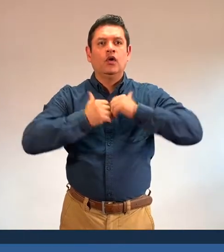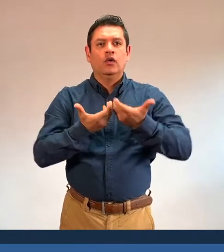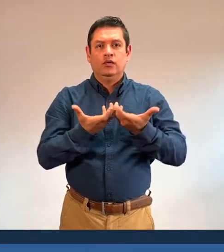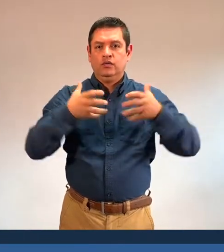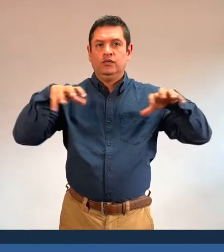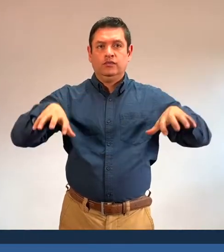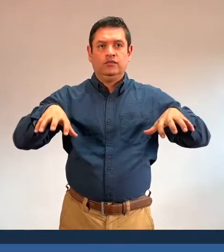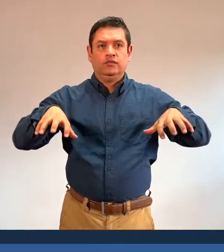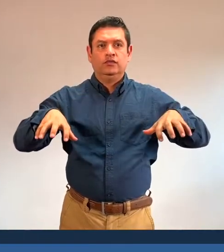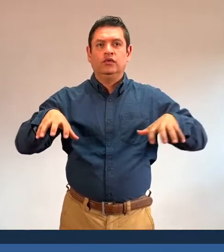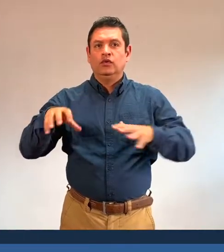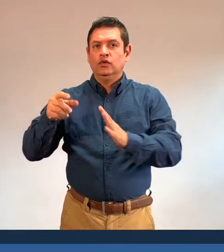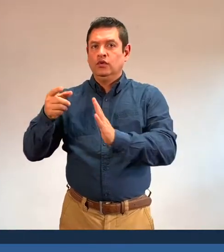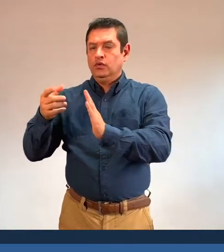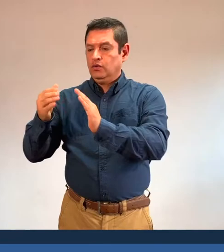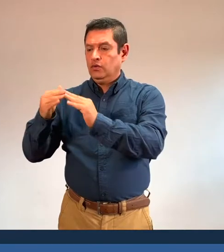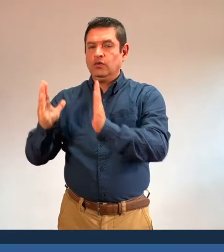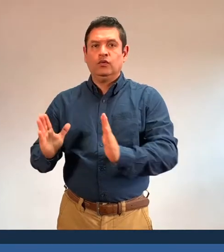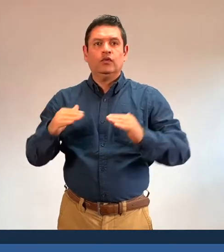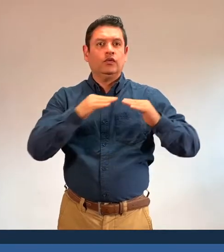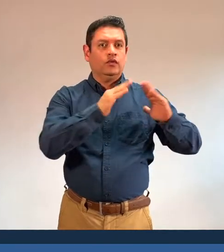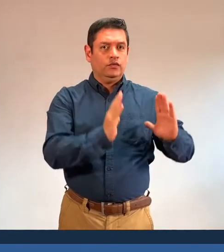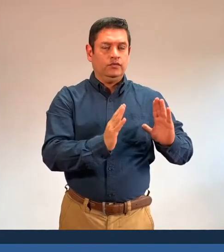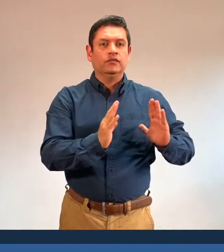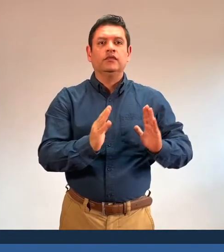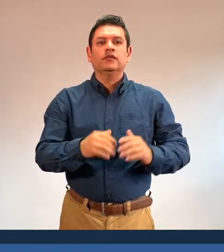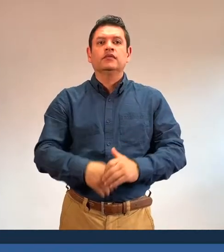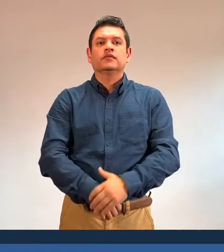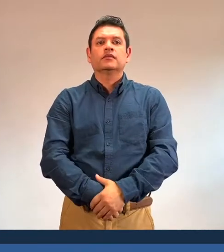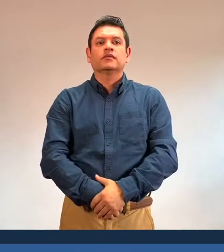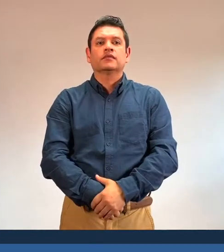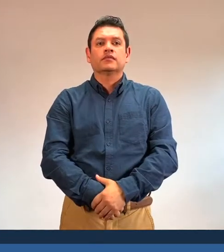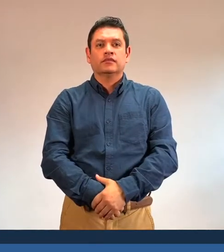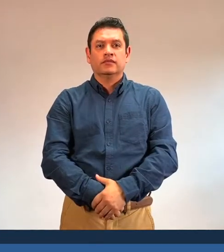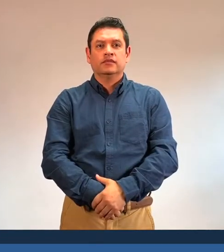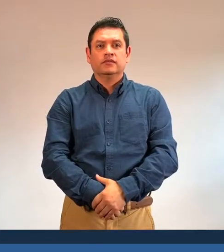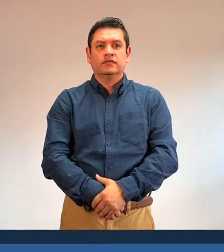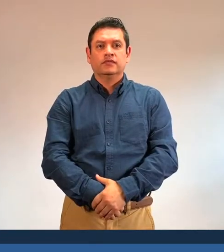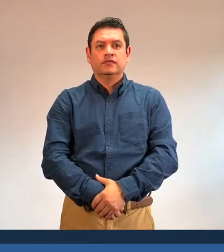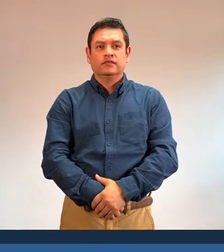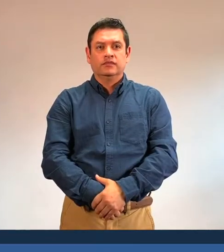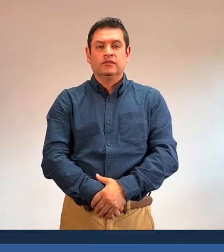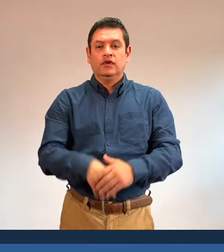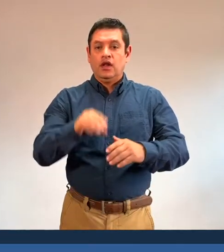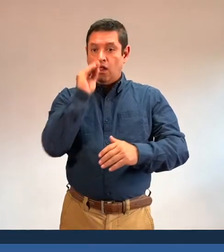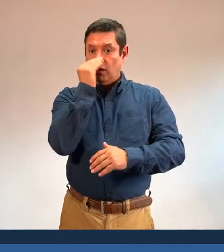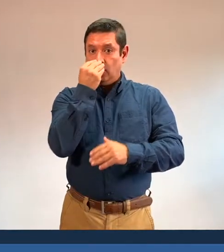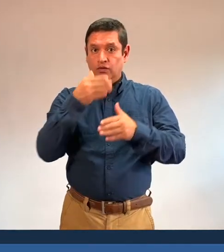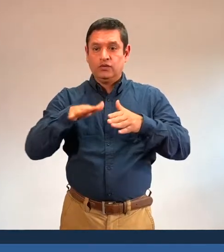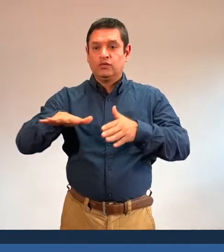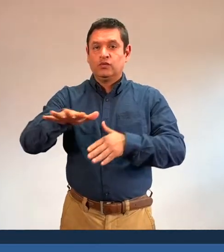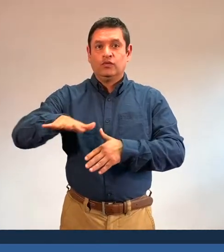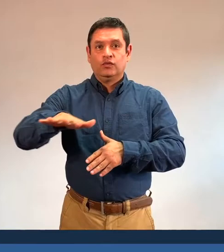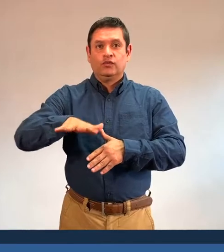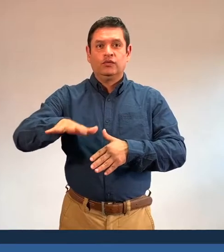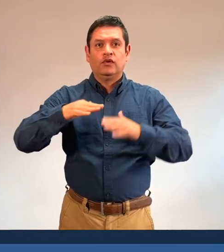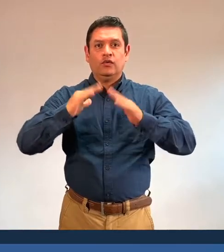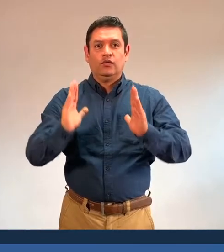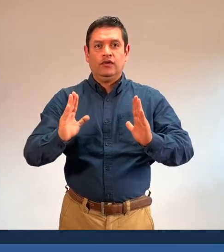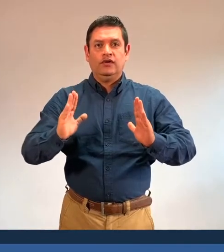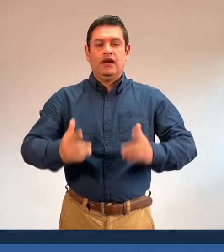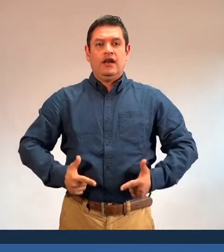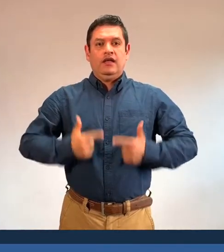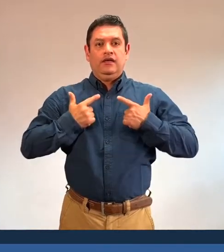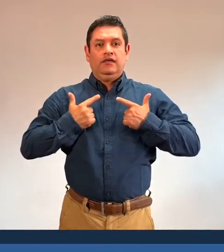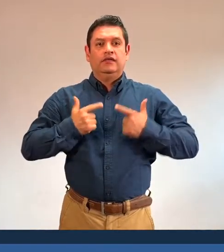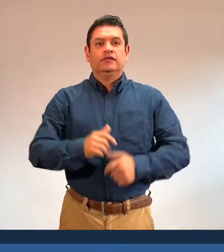was used to separate minerals. Both spaces were adapted by the artist to